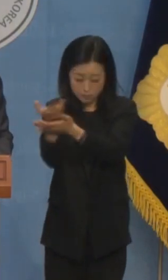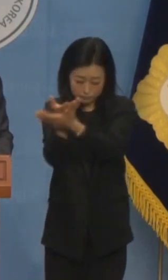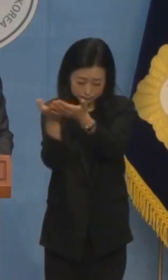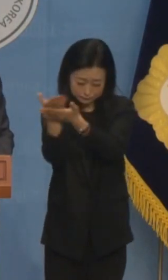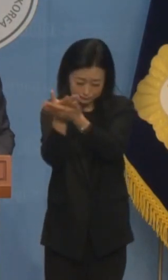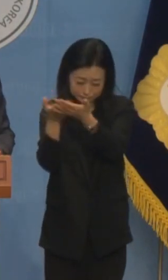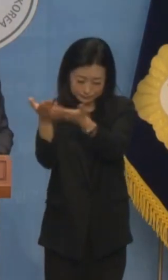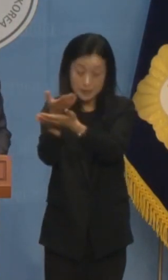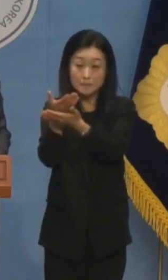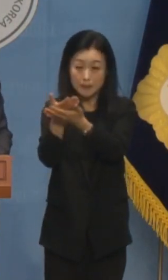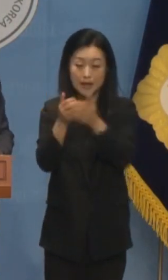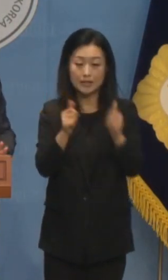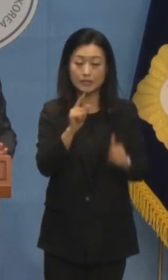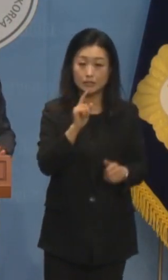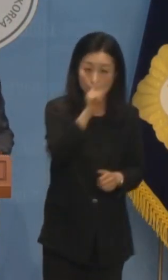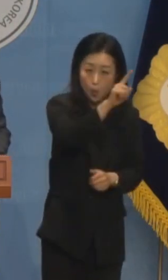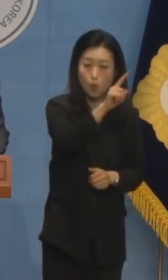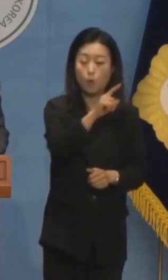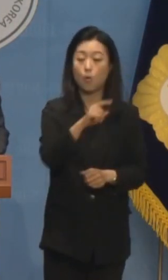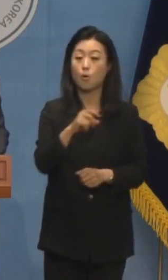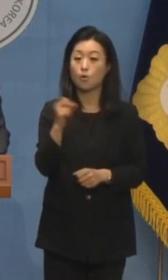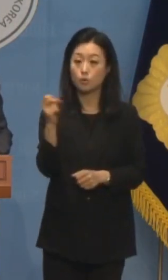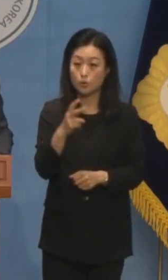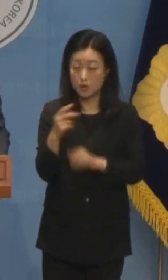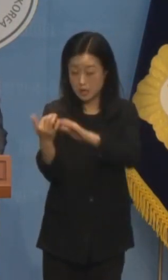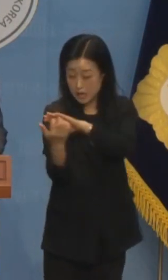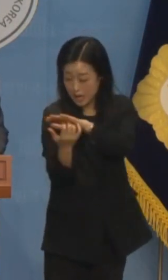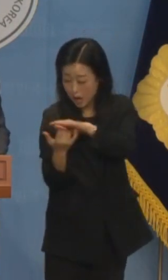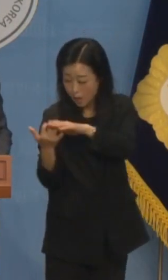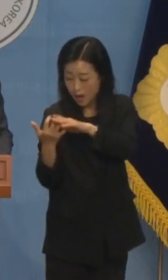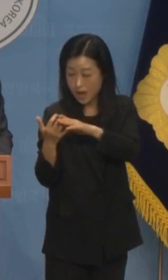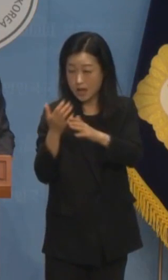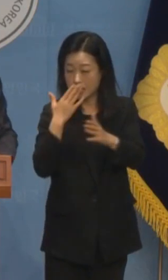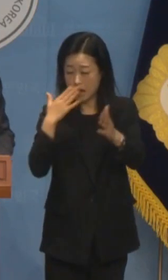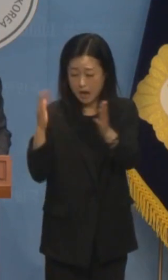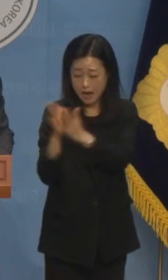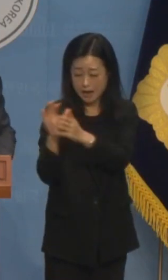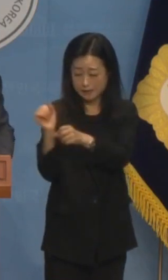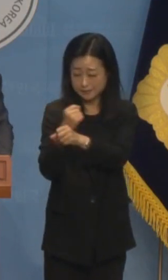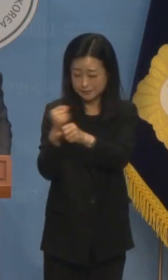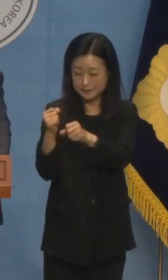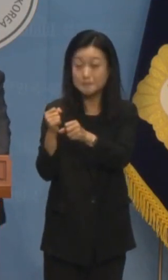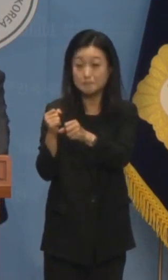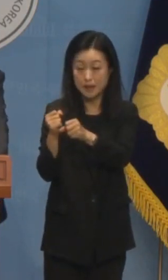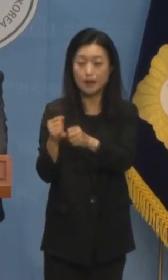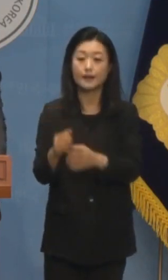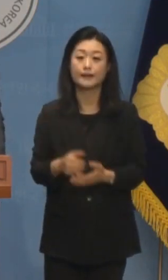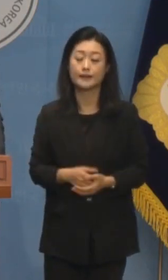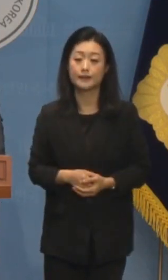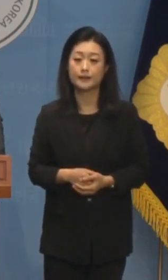교환하고 기소 관련 여부, 작전 계획을 다 공유하면서 협조했습니다.